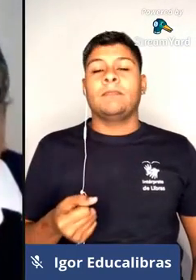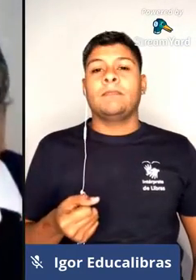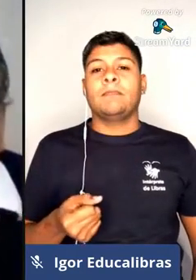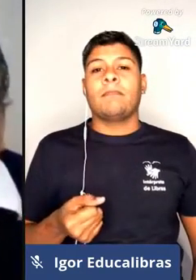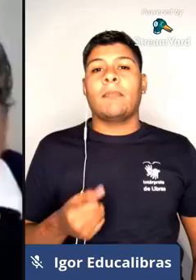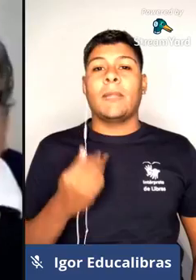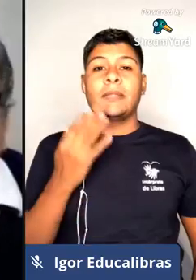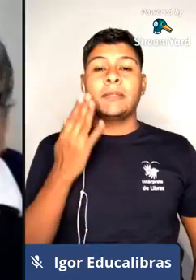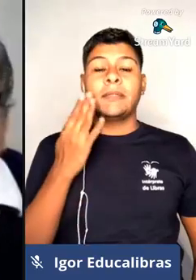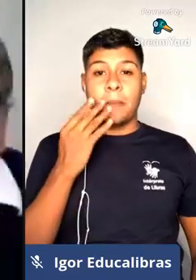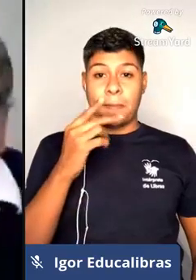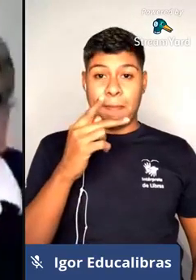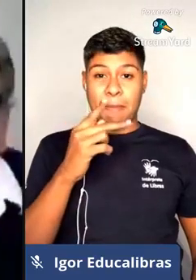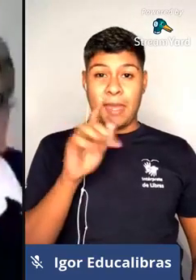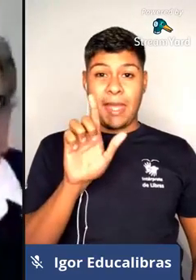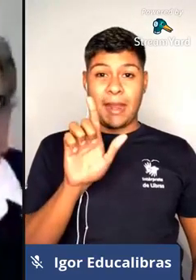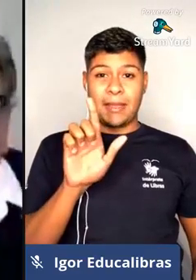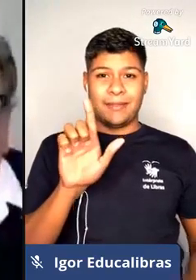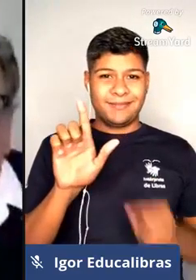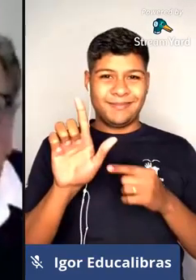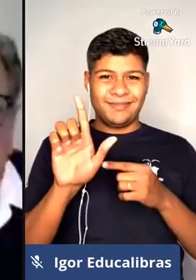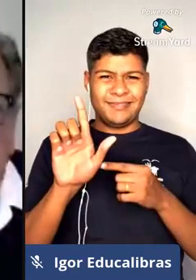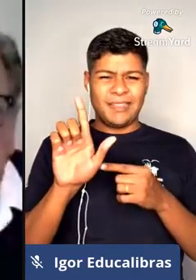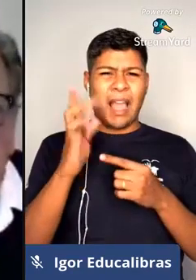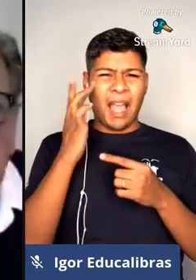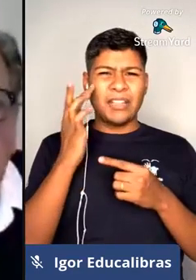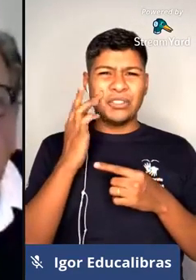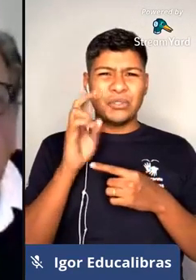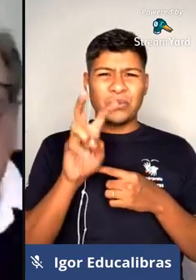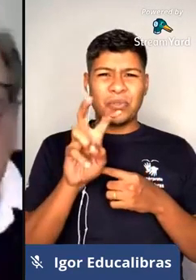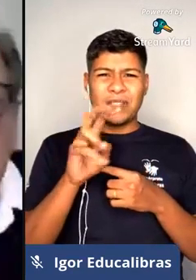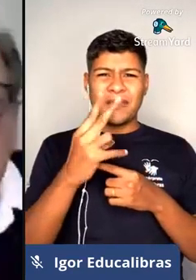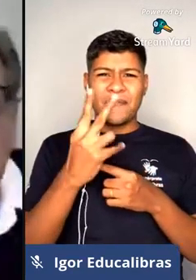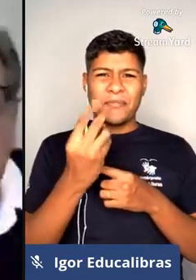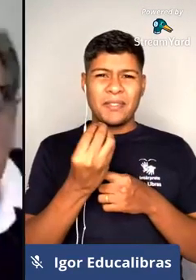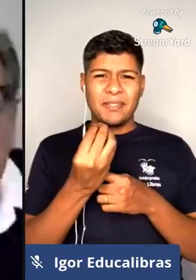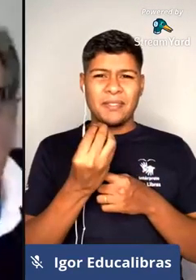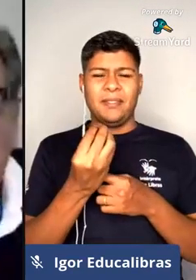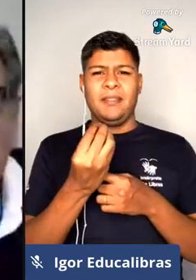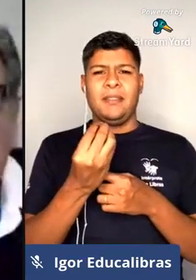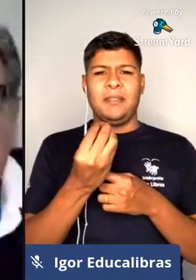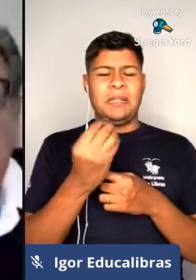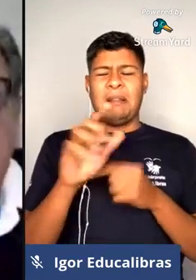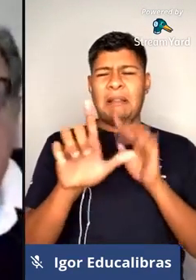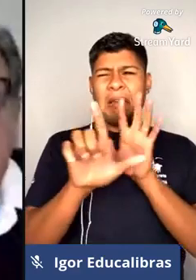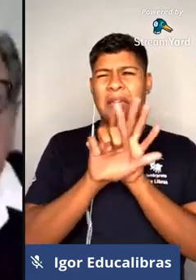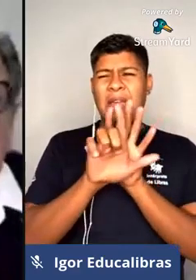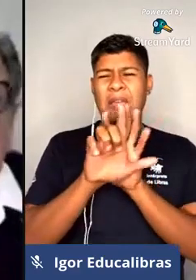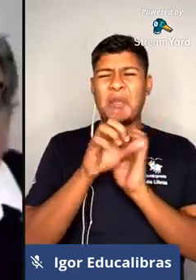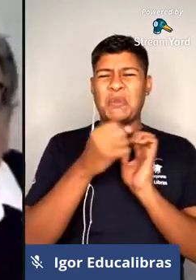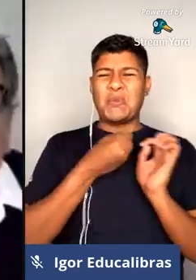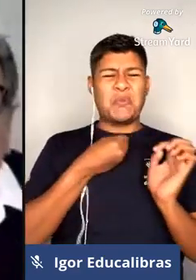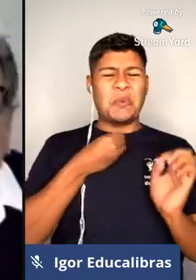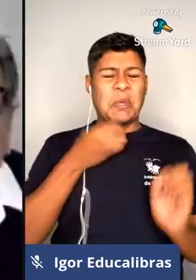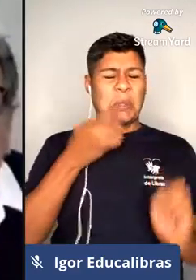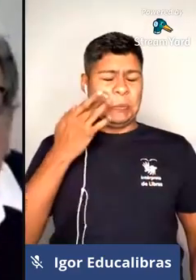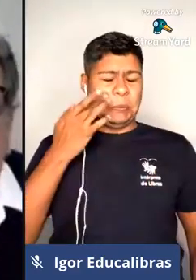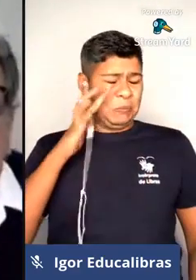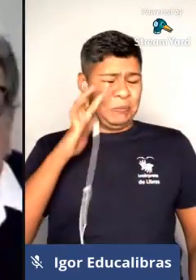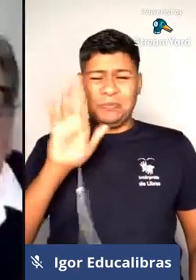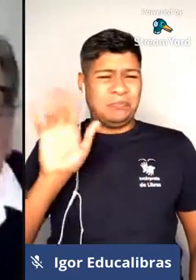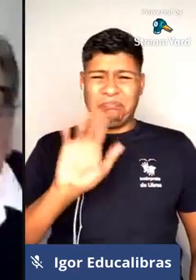Este PL, acho que é o 520, né? Acho que não mudou, agora transformado em lei, eu não recordo o número da lei.